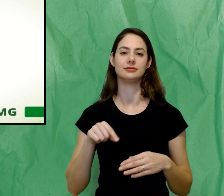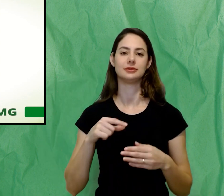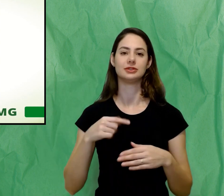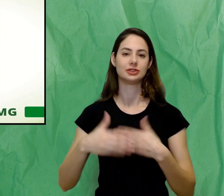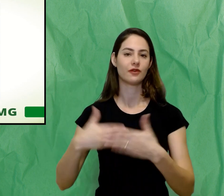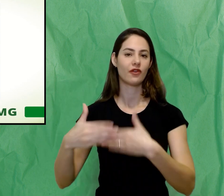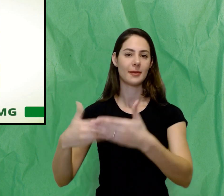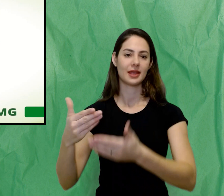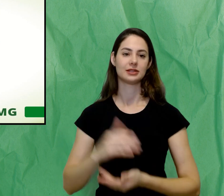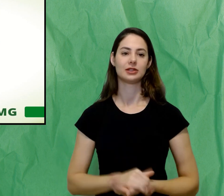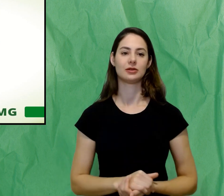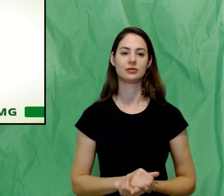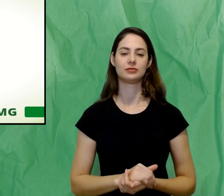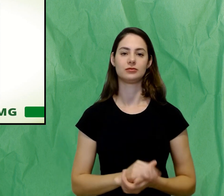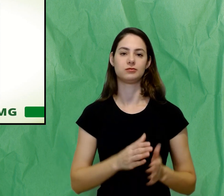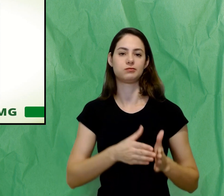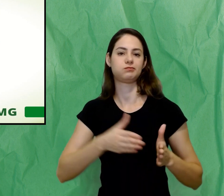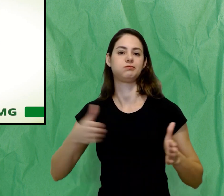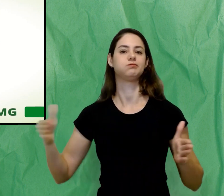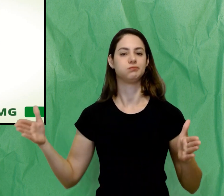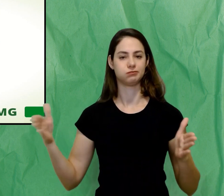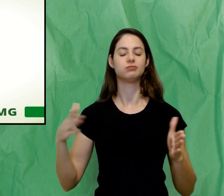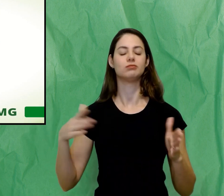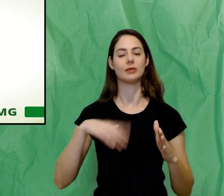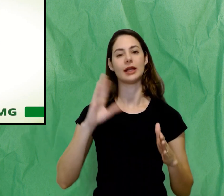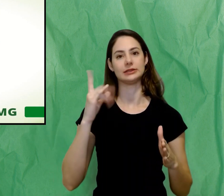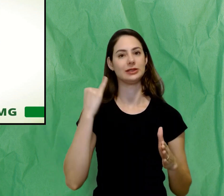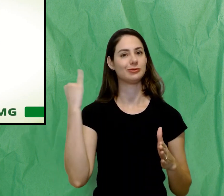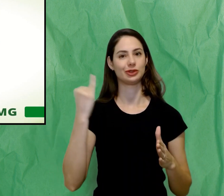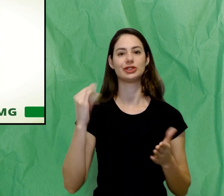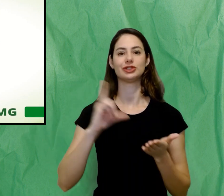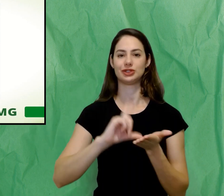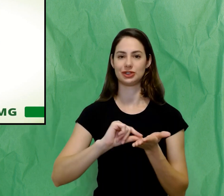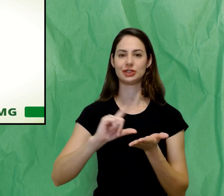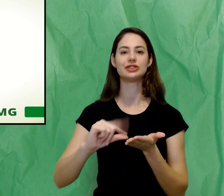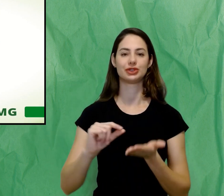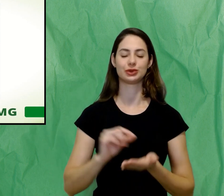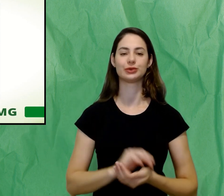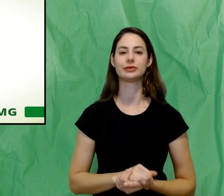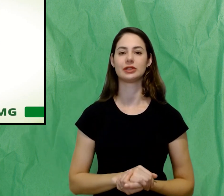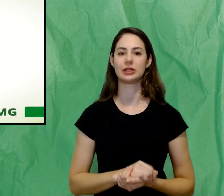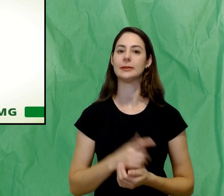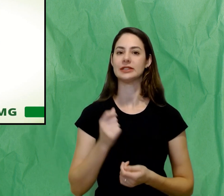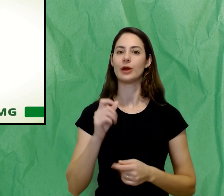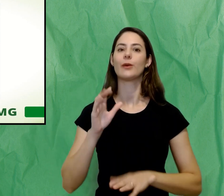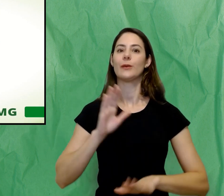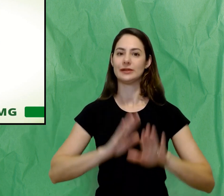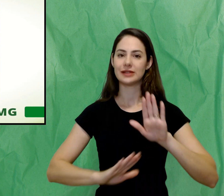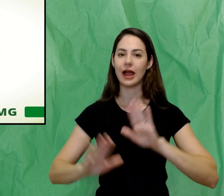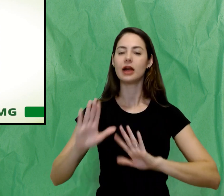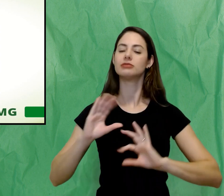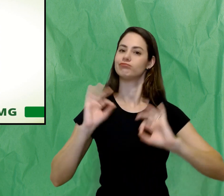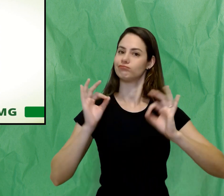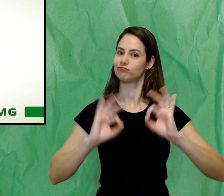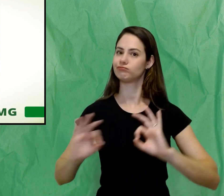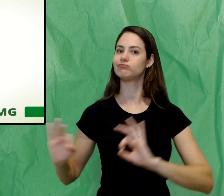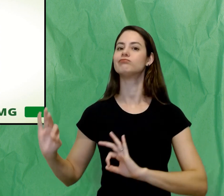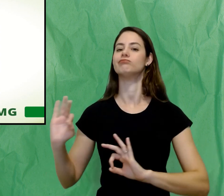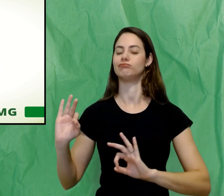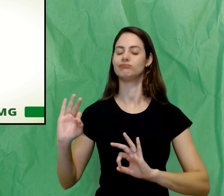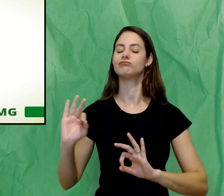realmente essa seja a parte substancial do seu artigo, a parte onde a gente toma mais cuidado para elaborar mesmo,